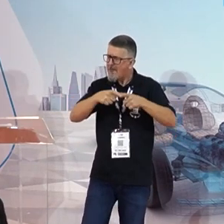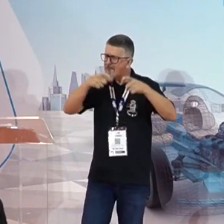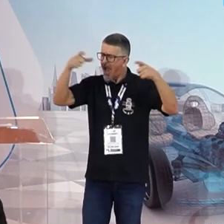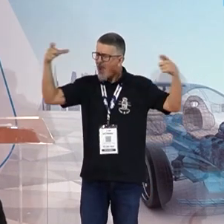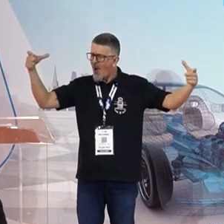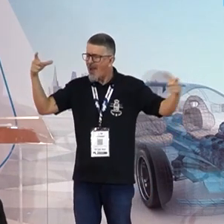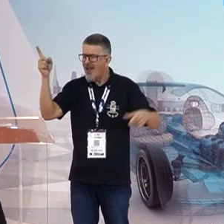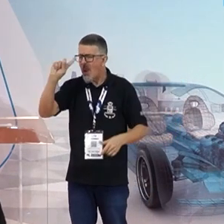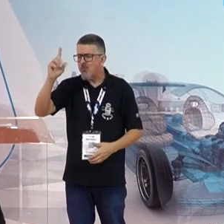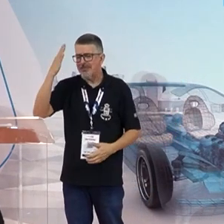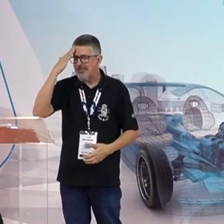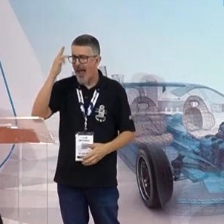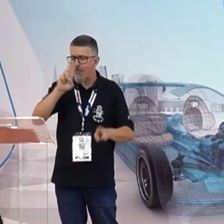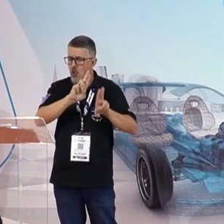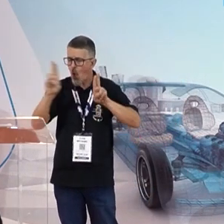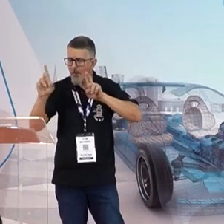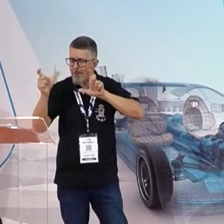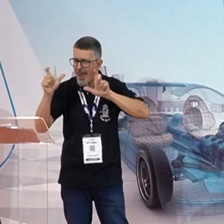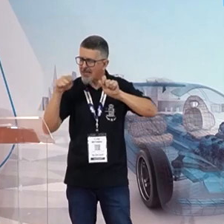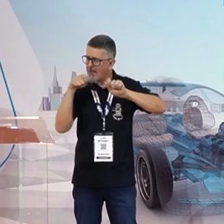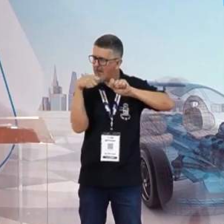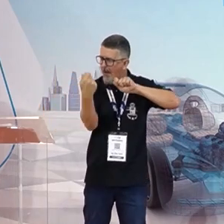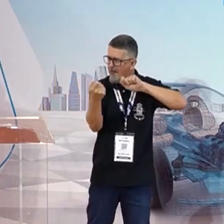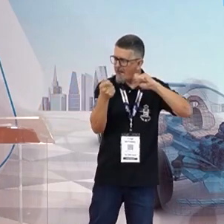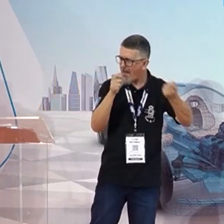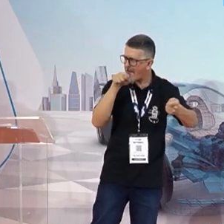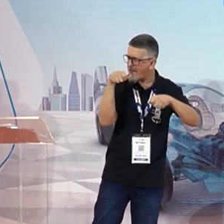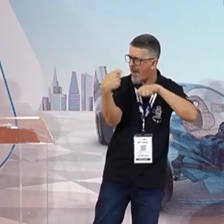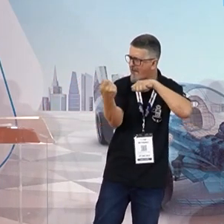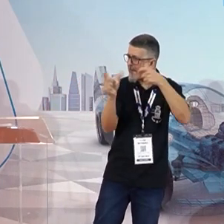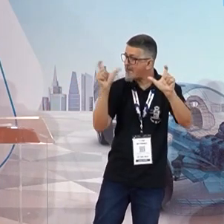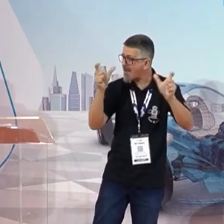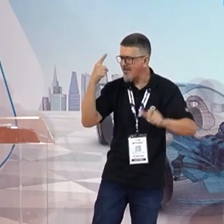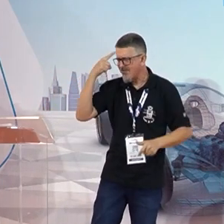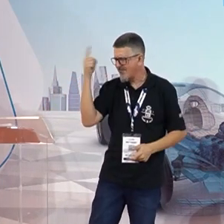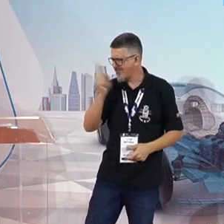A maioria não sabe o nome das peças.